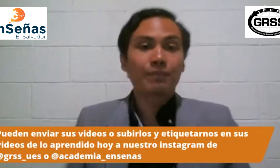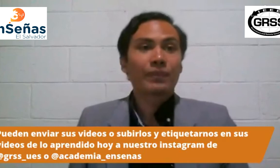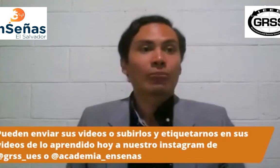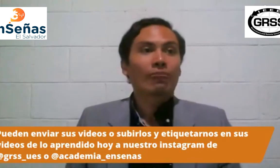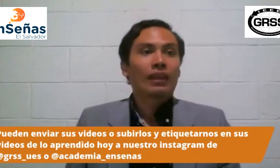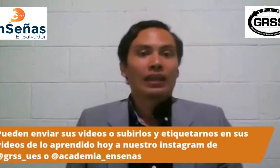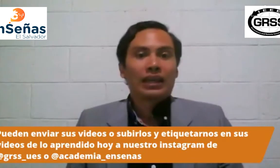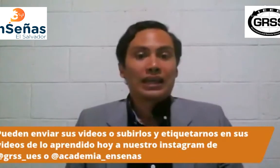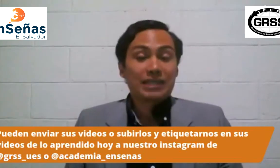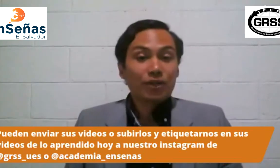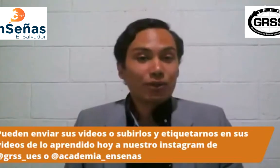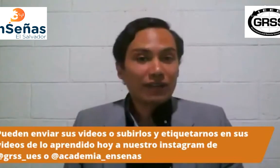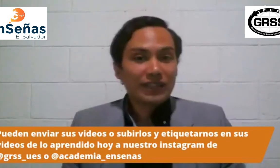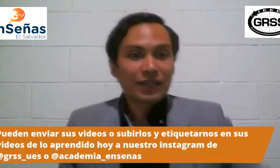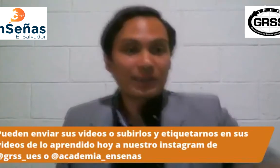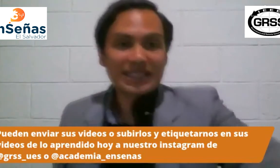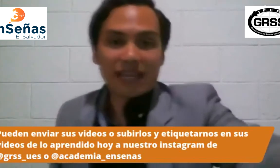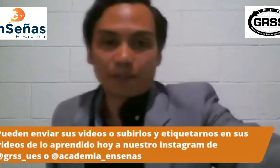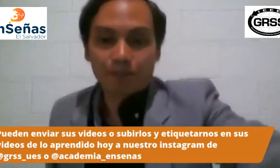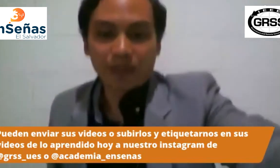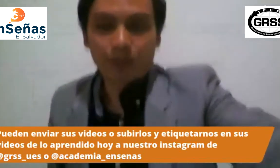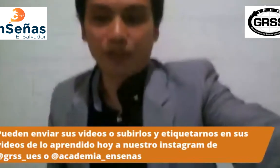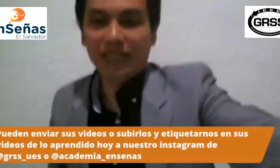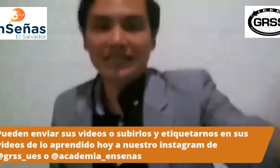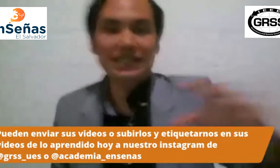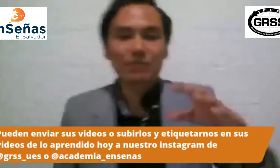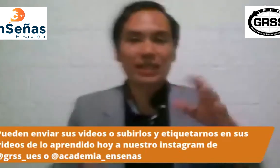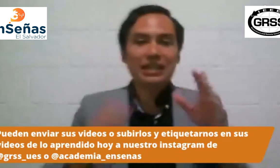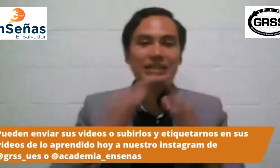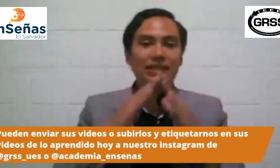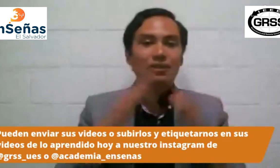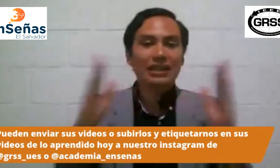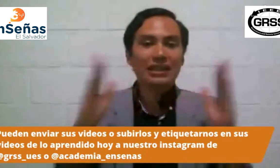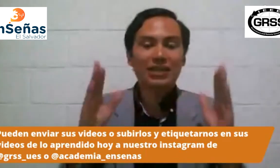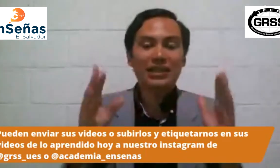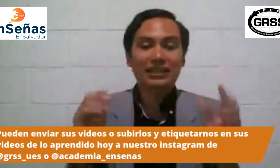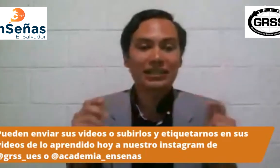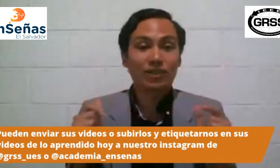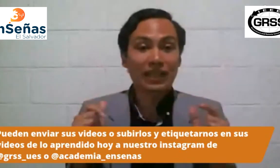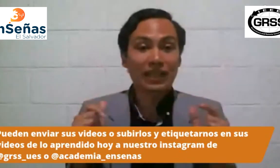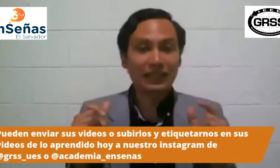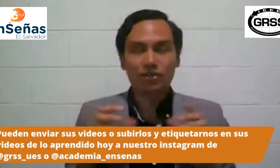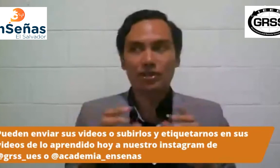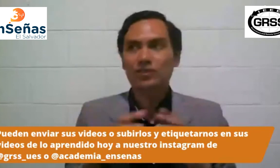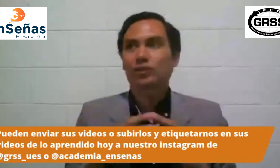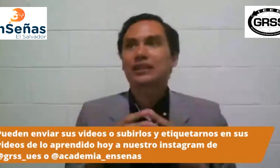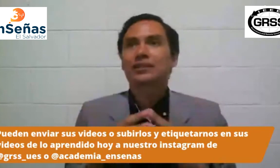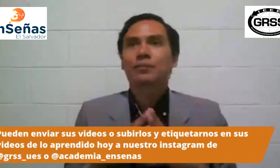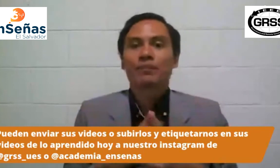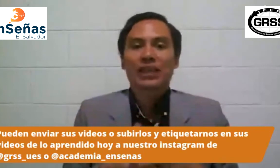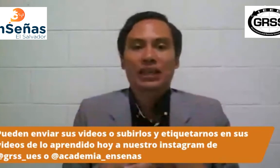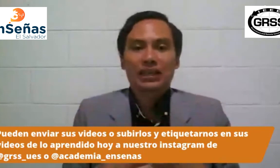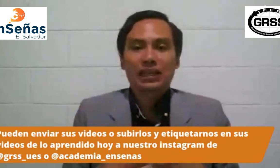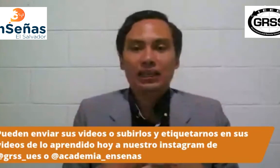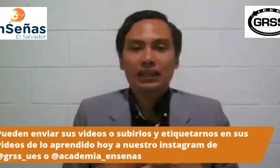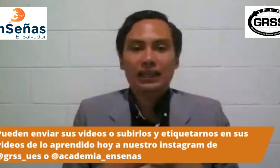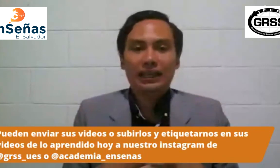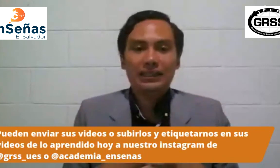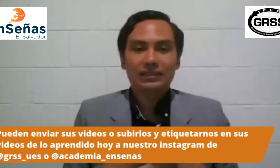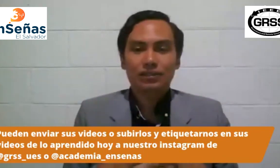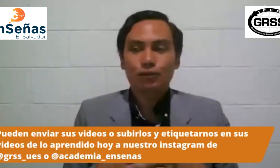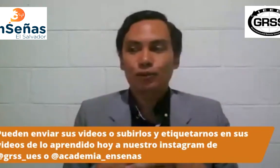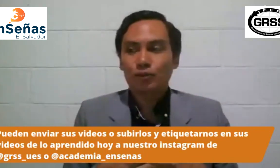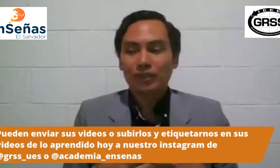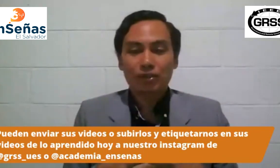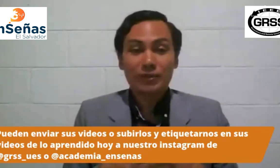que estamos en una fecha especial, porque esta semana ha sido la Semana Internacional de las Personas Sordas y